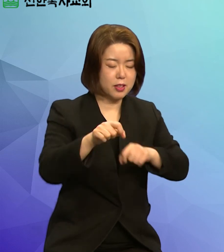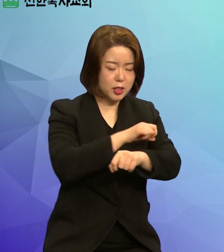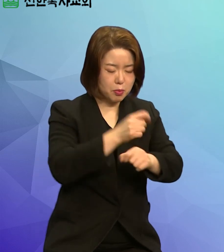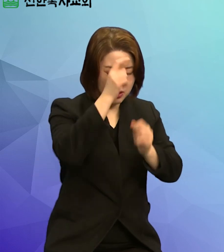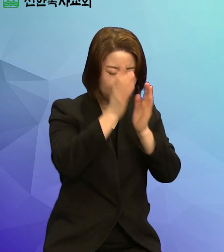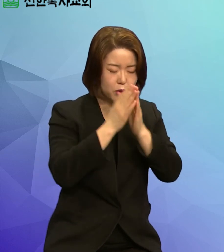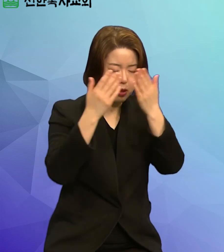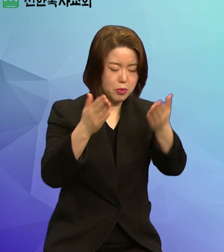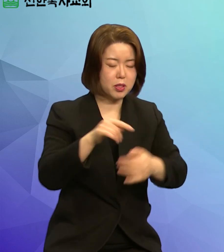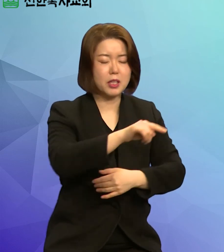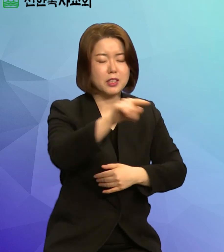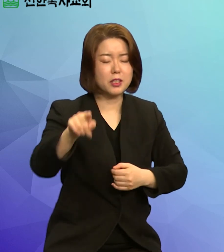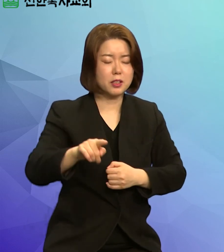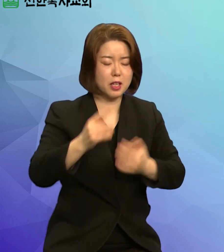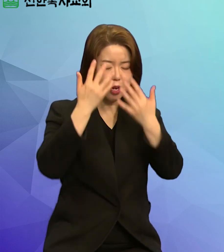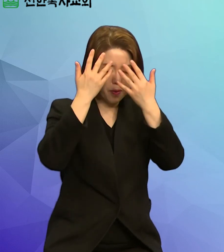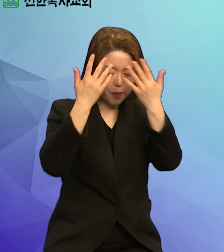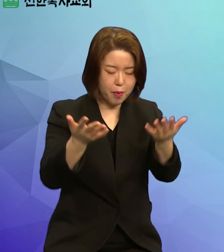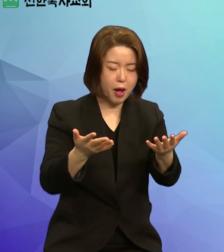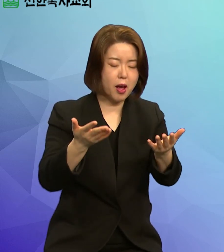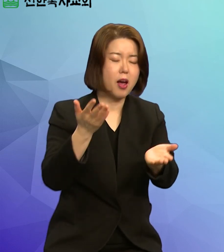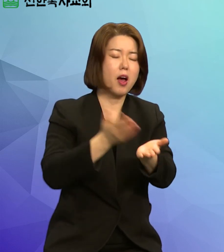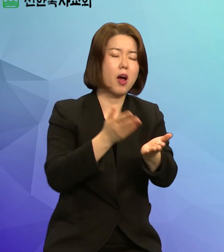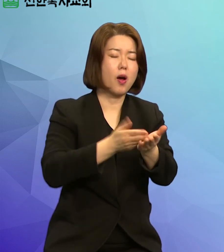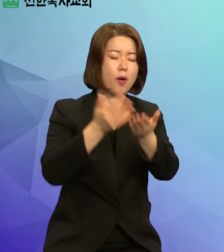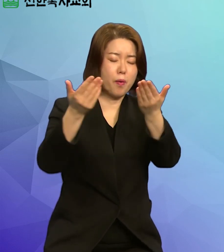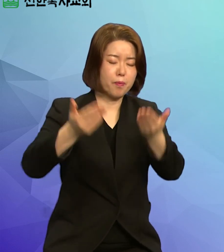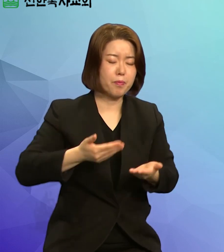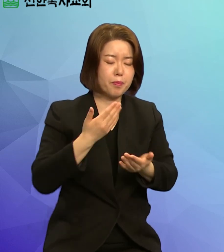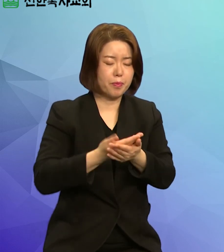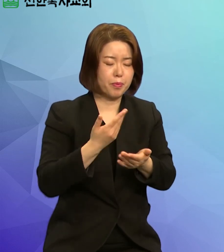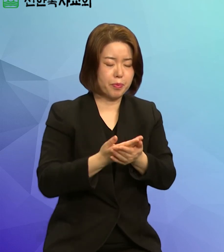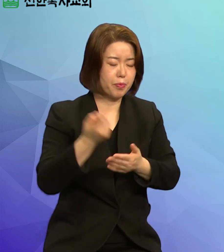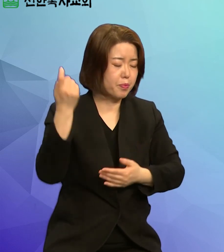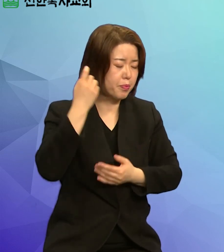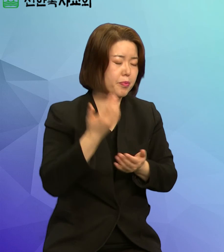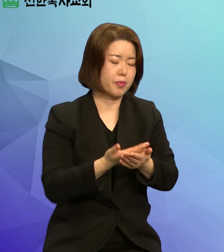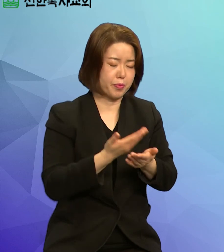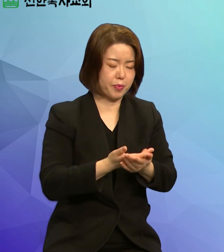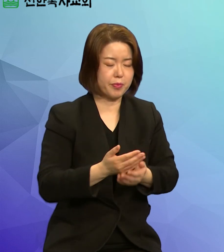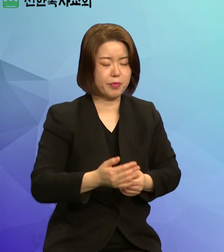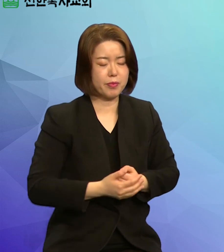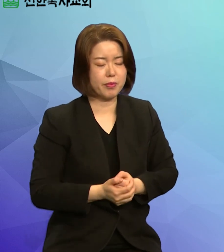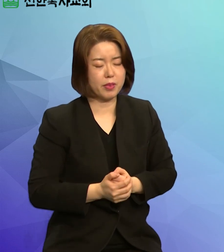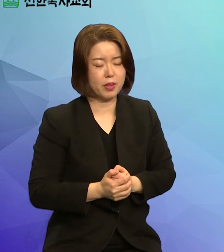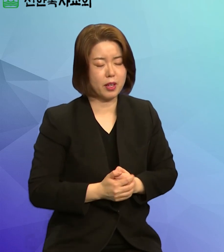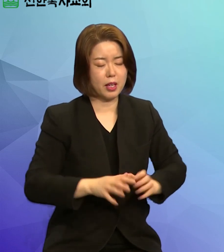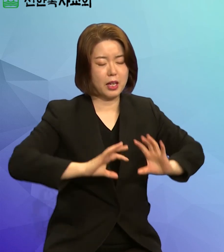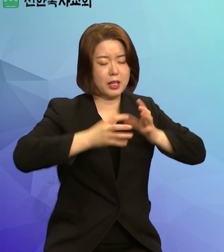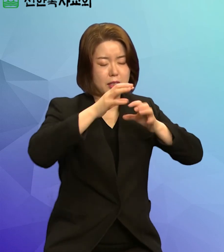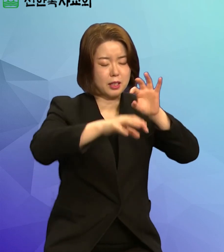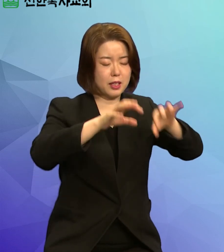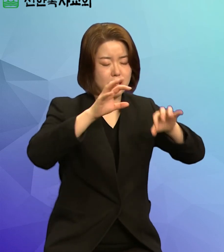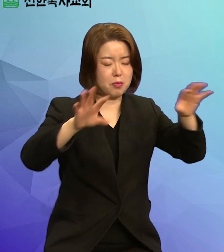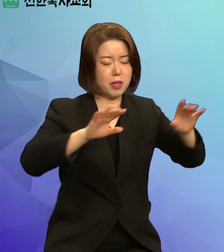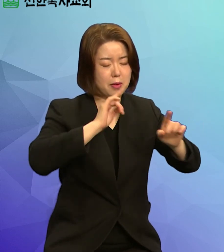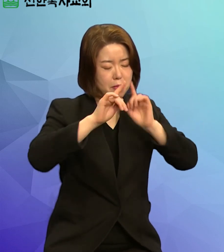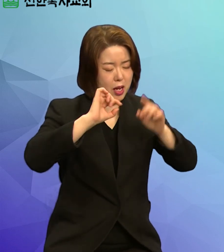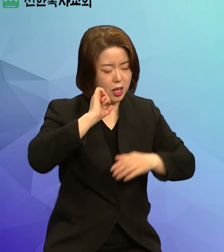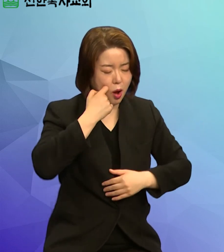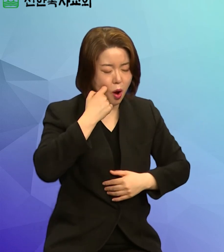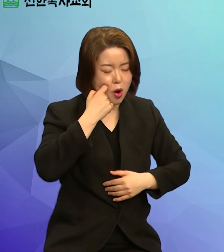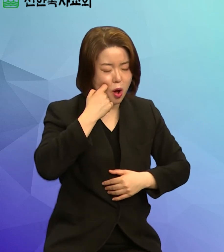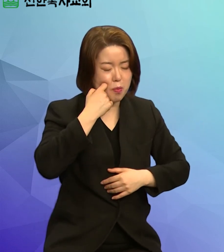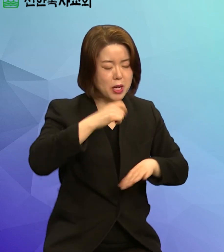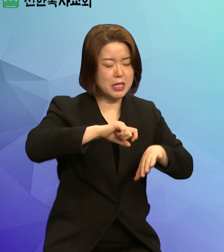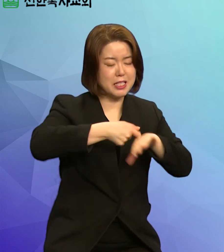저들에게도 석방의 소식을 하나님 듣게 해주소서. 세계 열방에 말할 수 없는